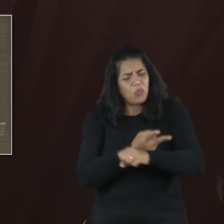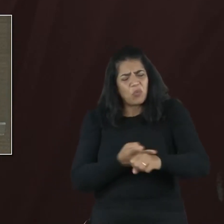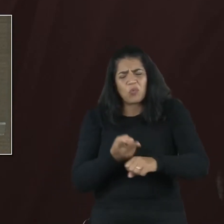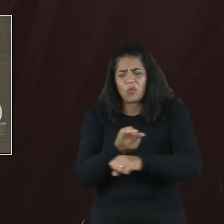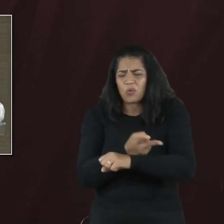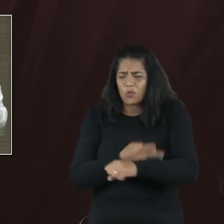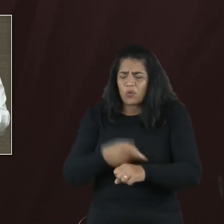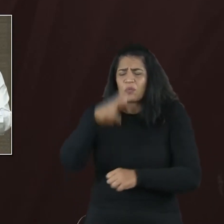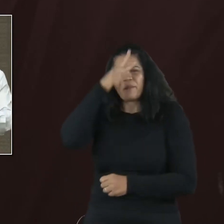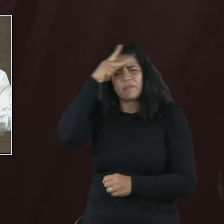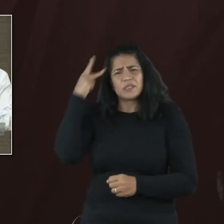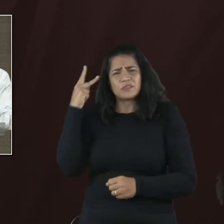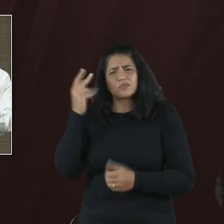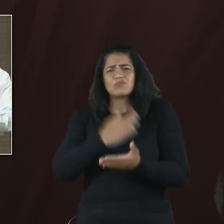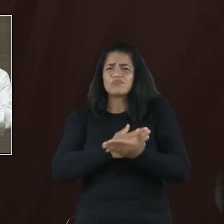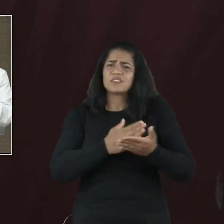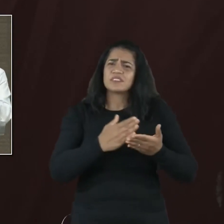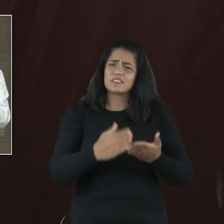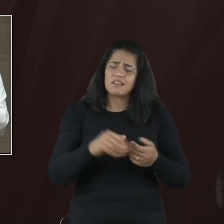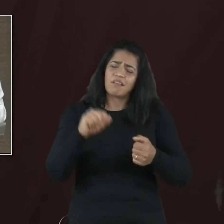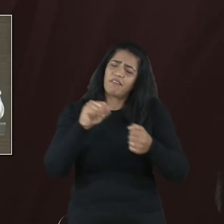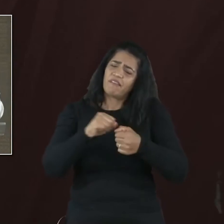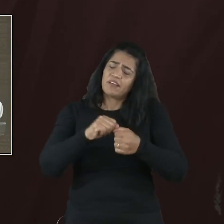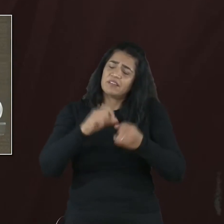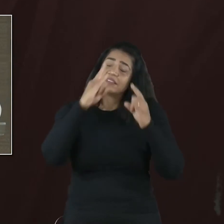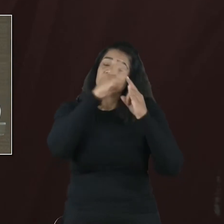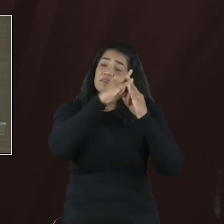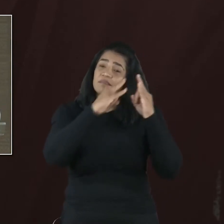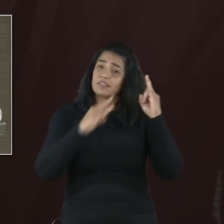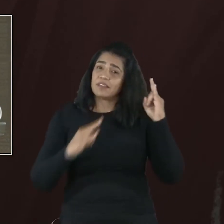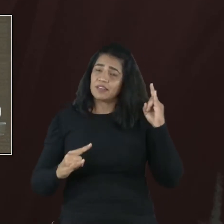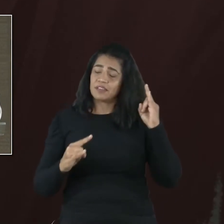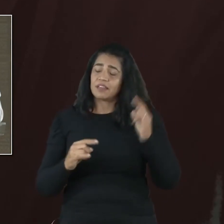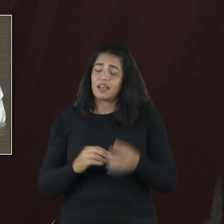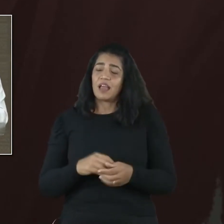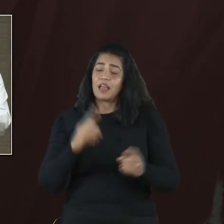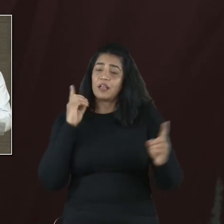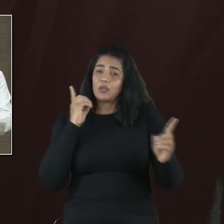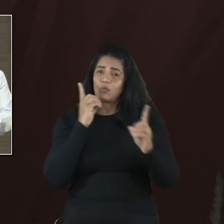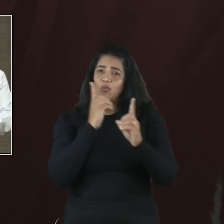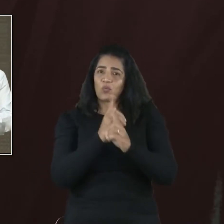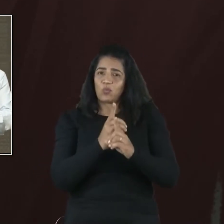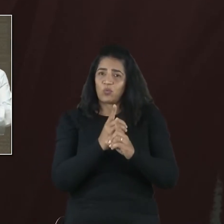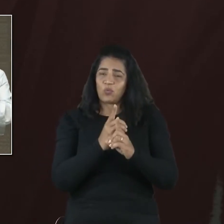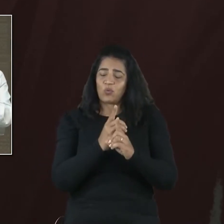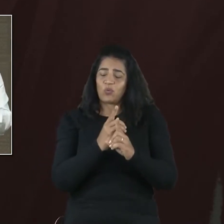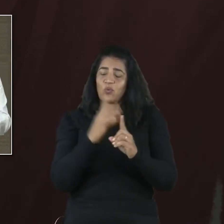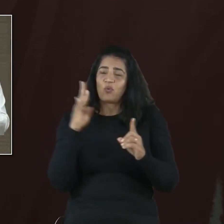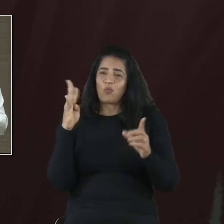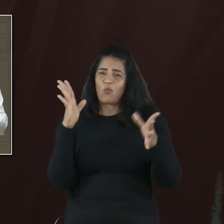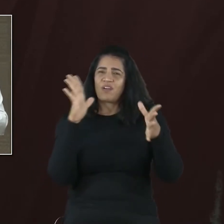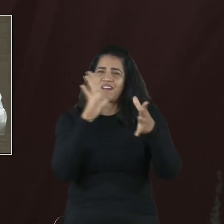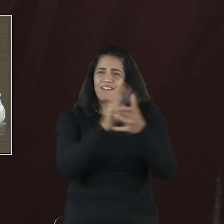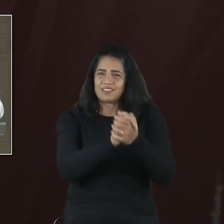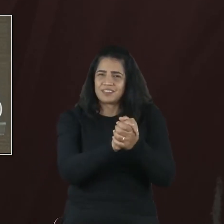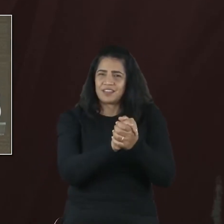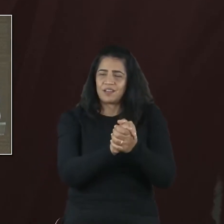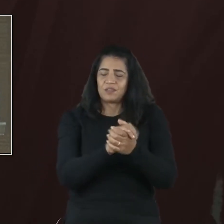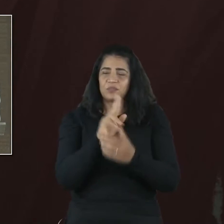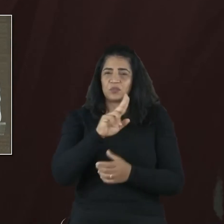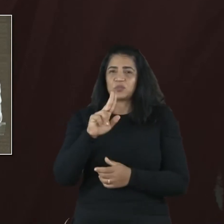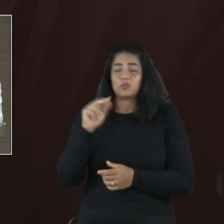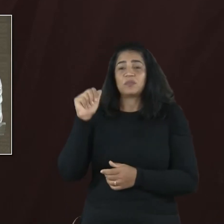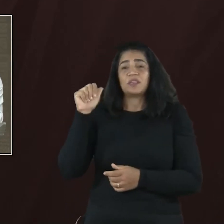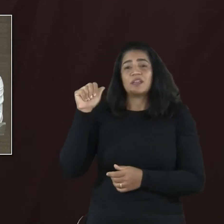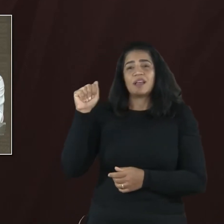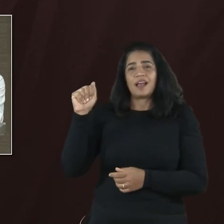esse trabalho, e ele achou um casal, Áquila e Priscila, que faziam tendas. Irmãos, que